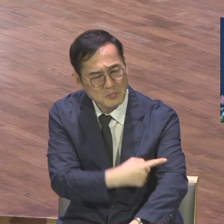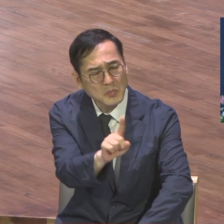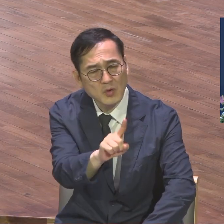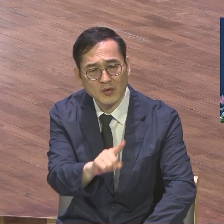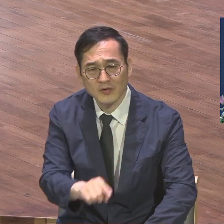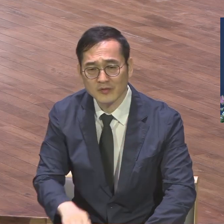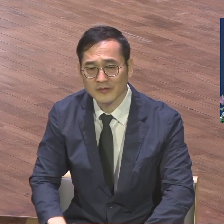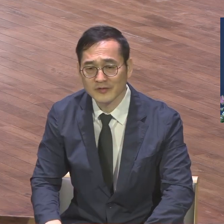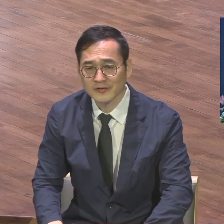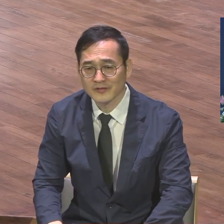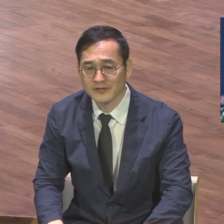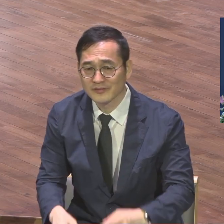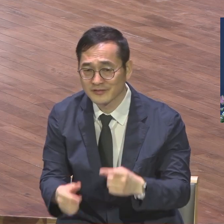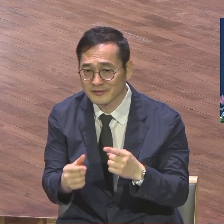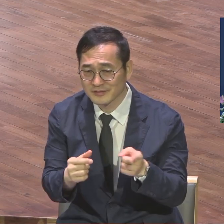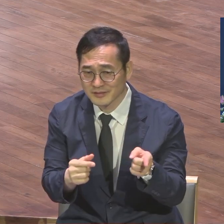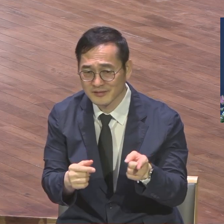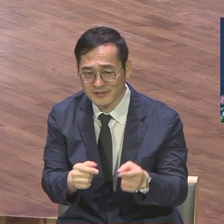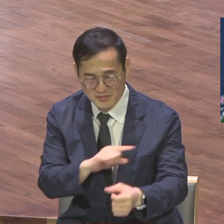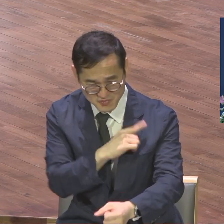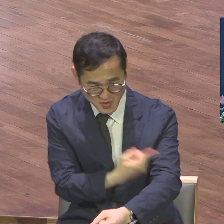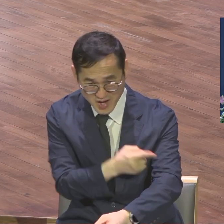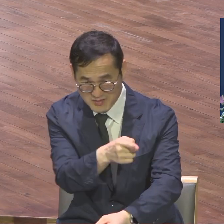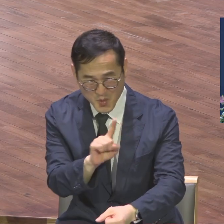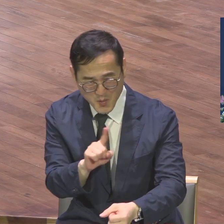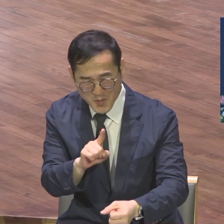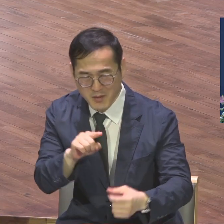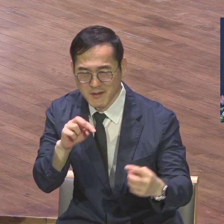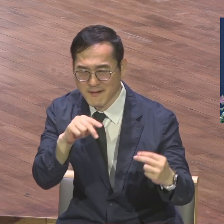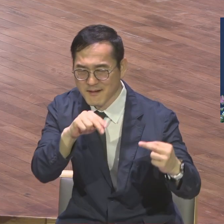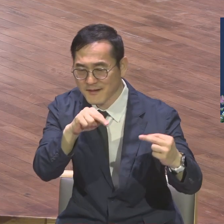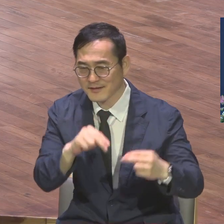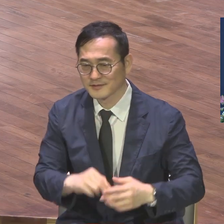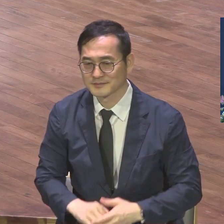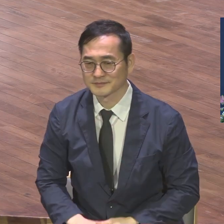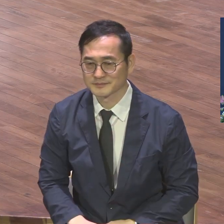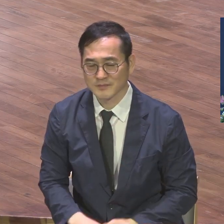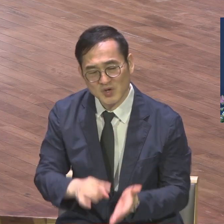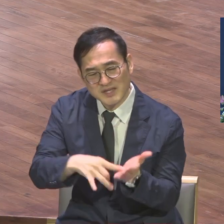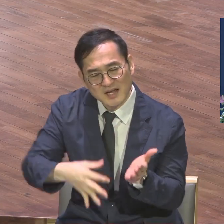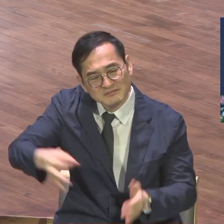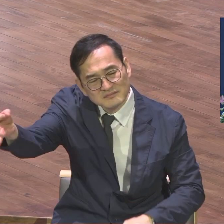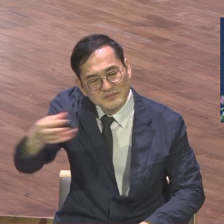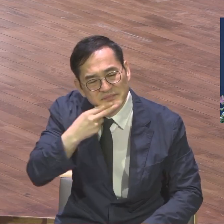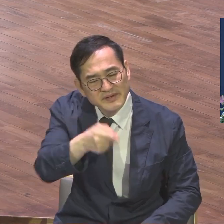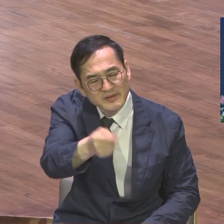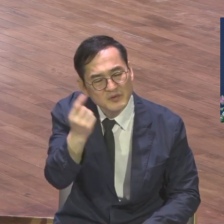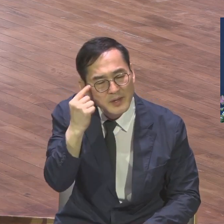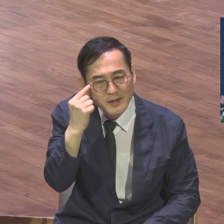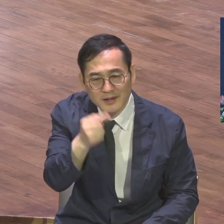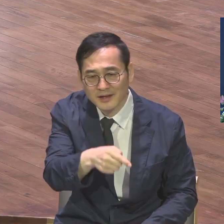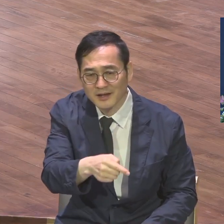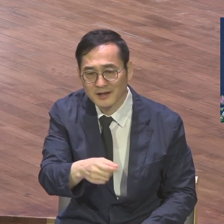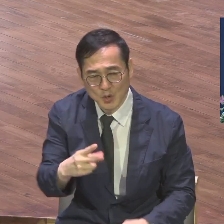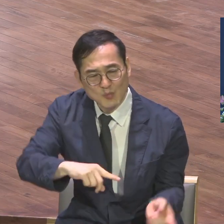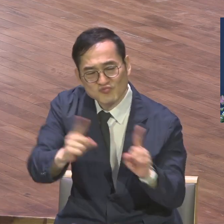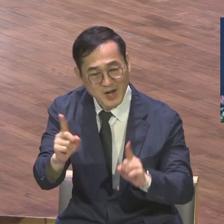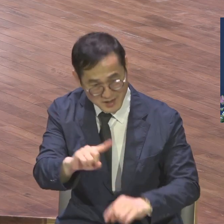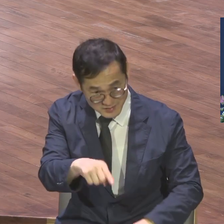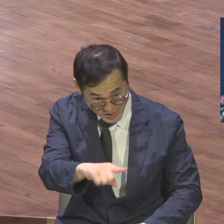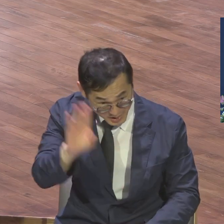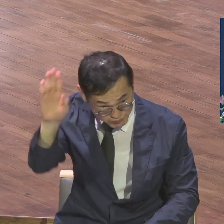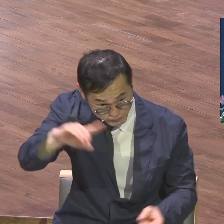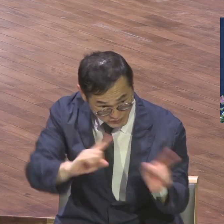권위 논쟁부터 그렇게 시작을 해서 세금 논쟁 또 부활 논쟁 이렇게